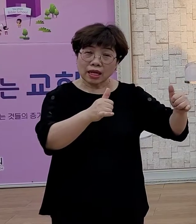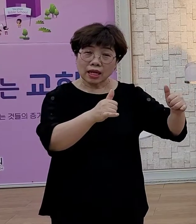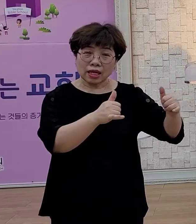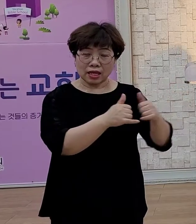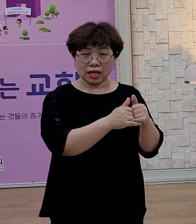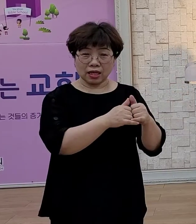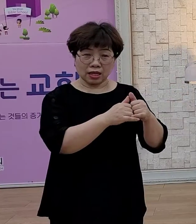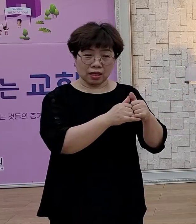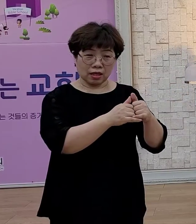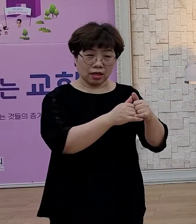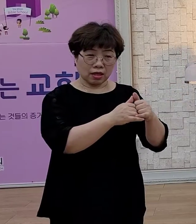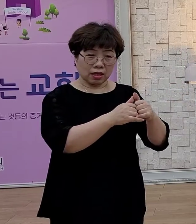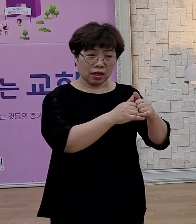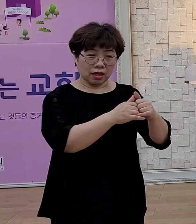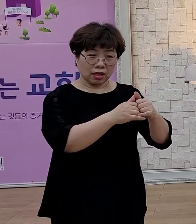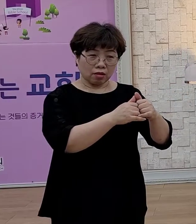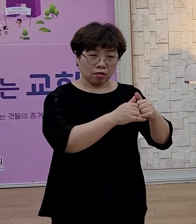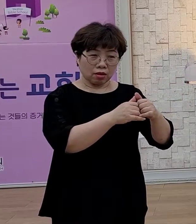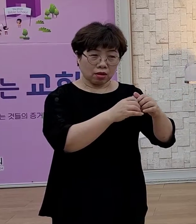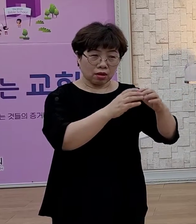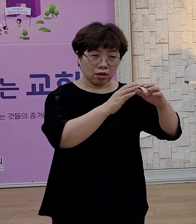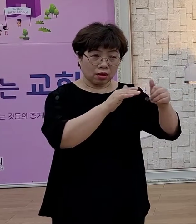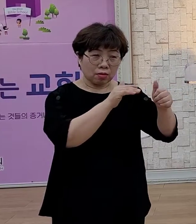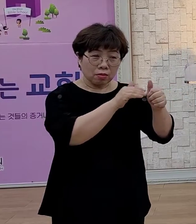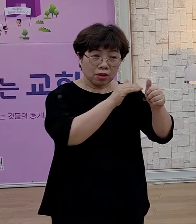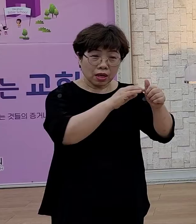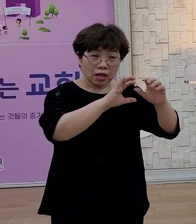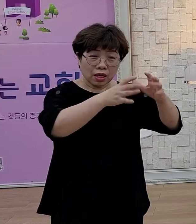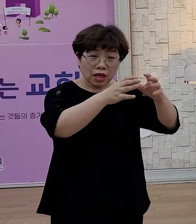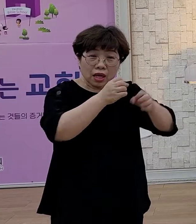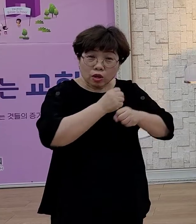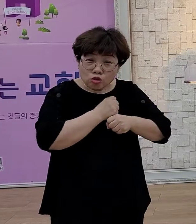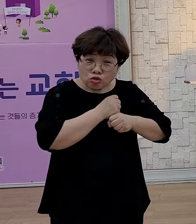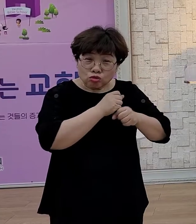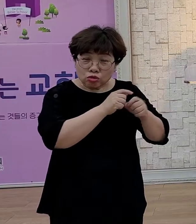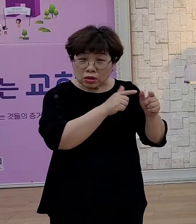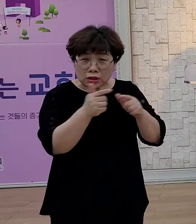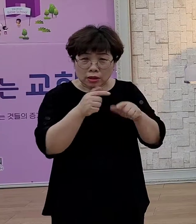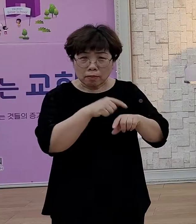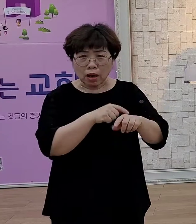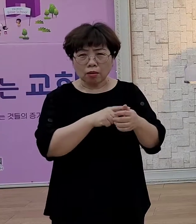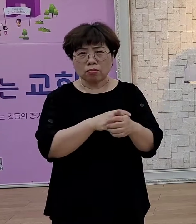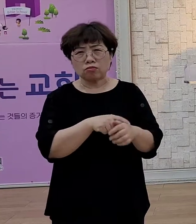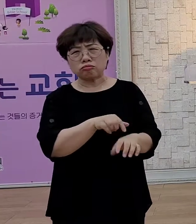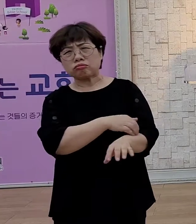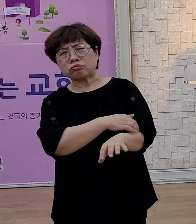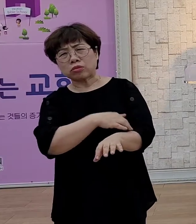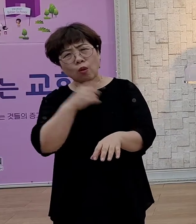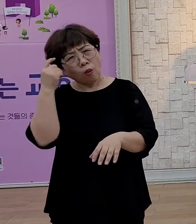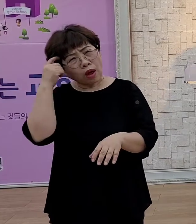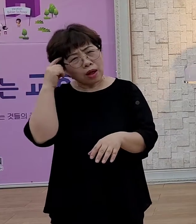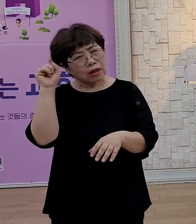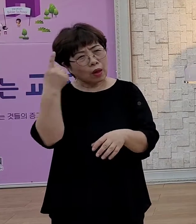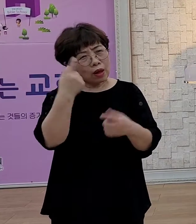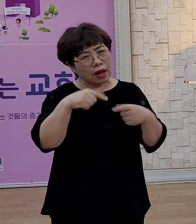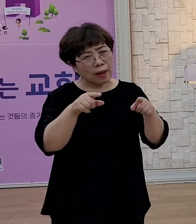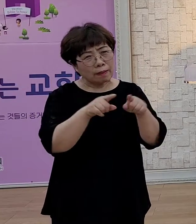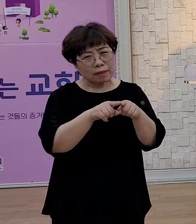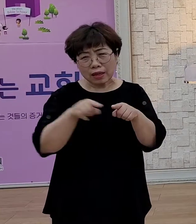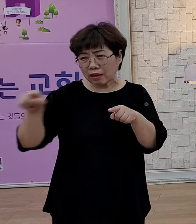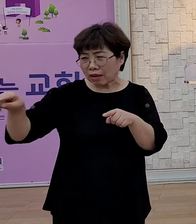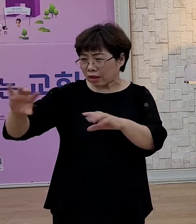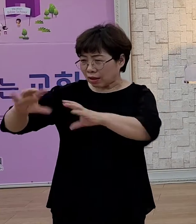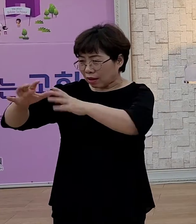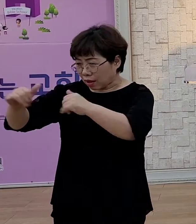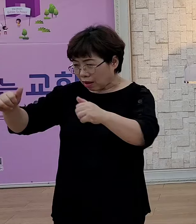블레셋 장수들이 이게 찜찜한 거예요. 왜냐하면 저 같아도 그럴 것 같아요. 아니 제가 지금